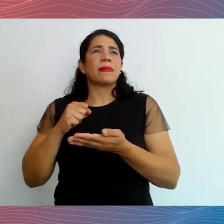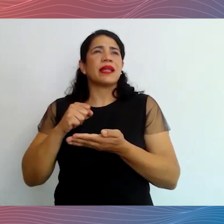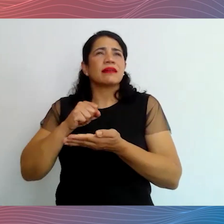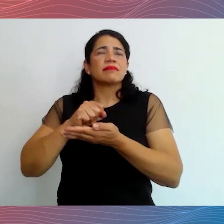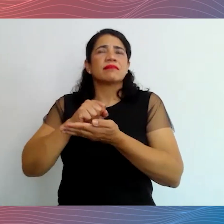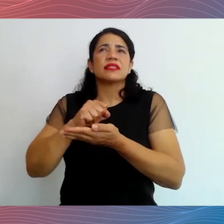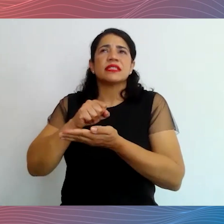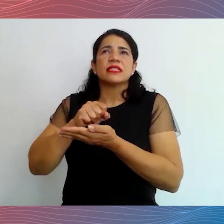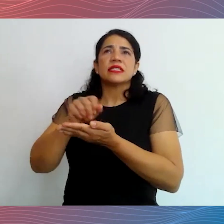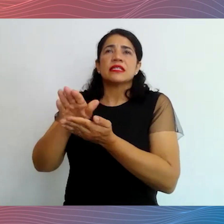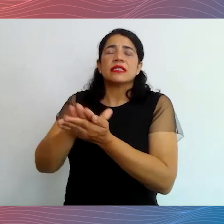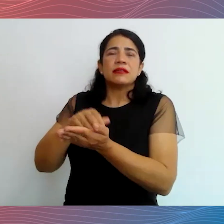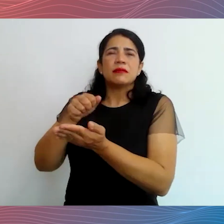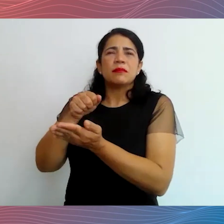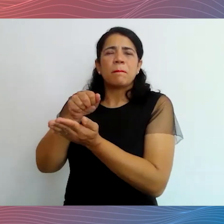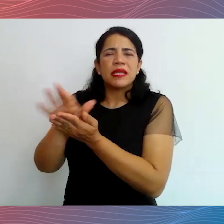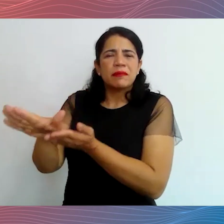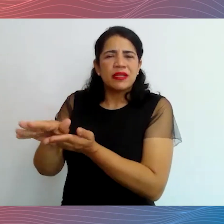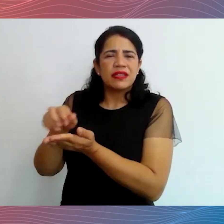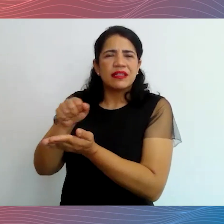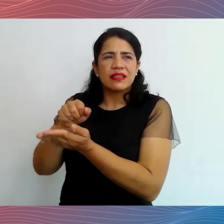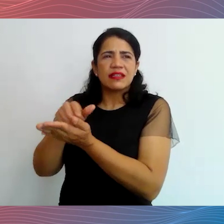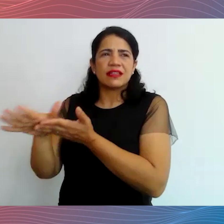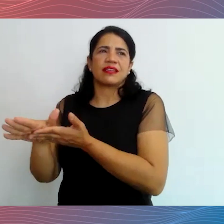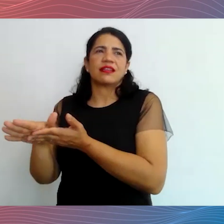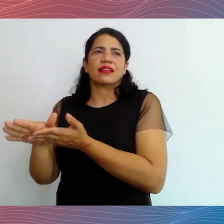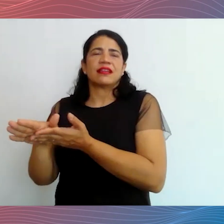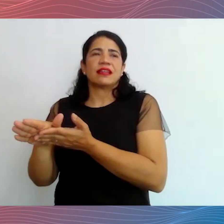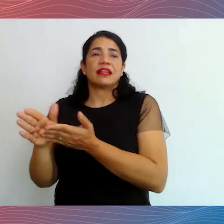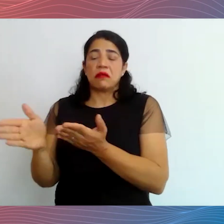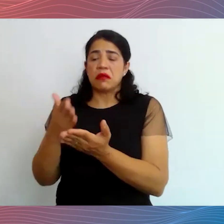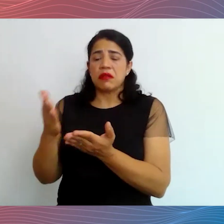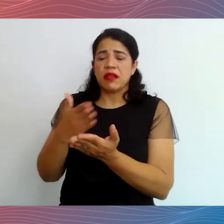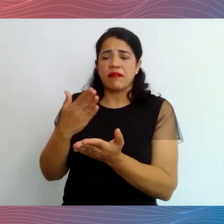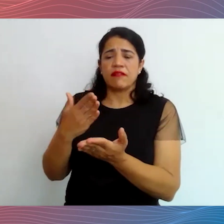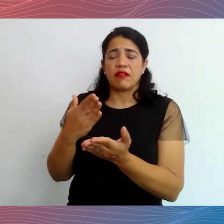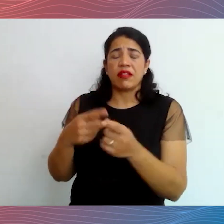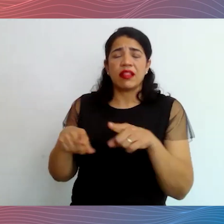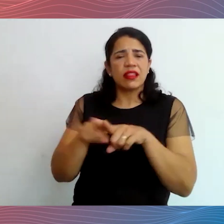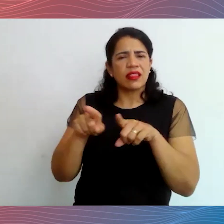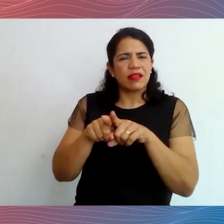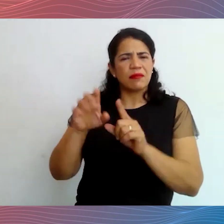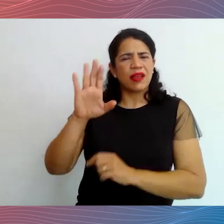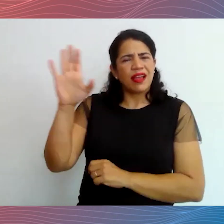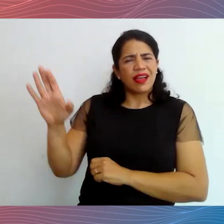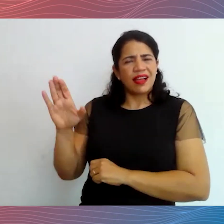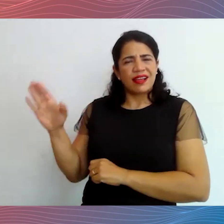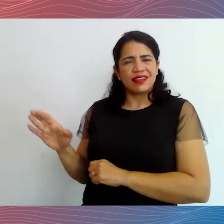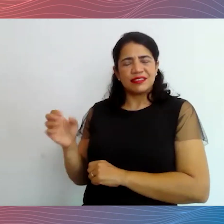ficaram com coceira na mão. Puxa vida, todo mundo está entrando na África, nós precisamos fazer a nossa parte.